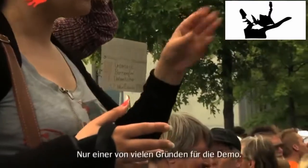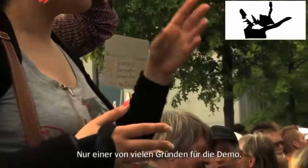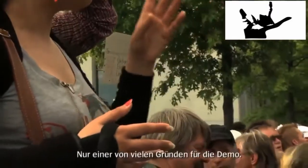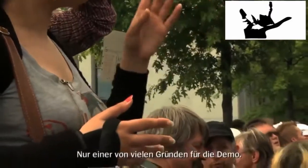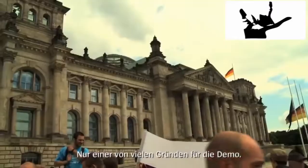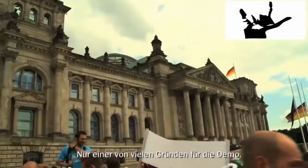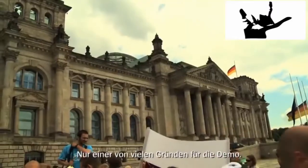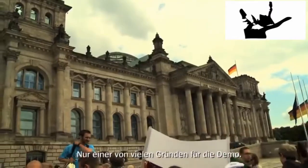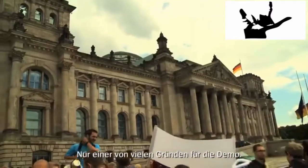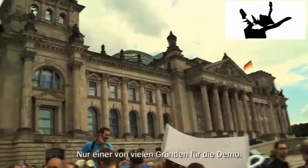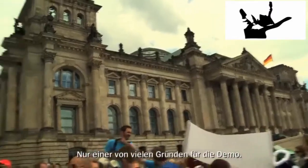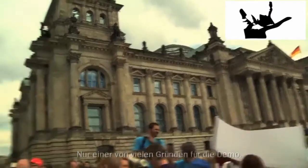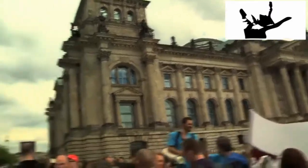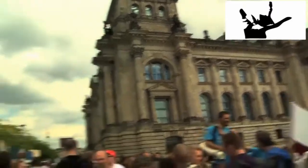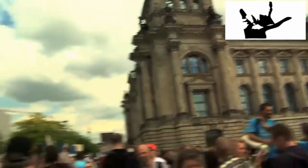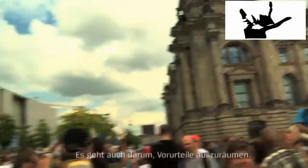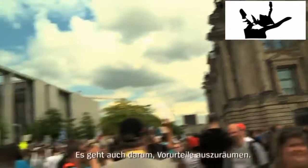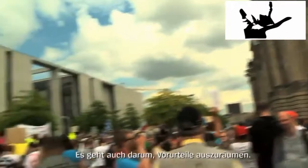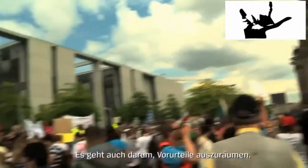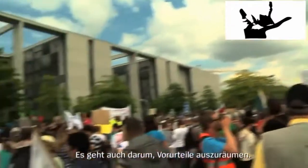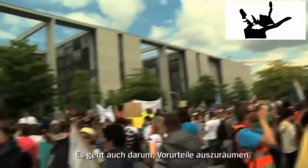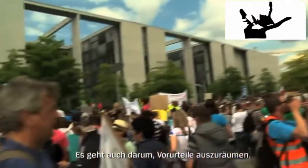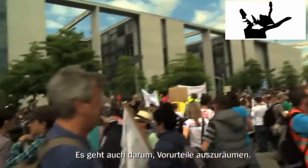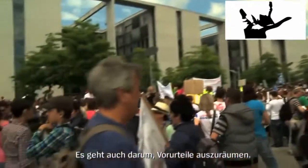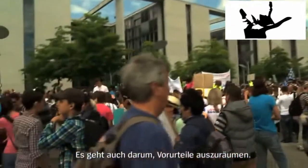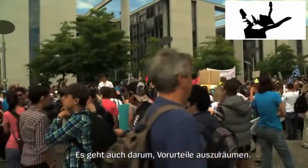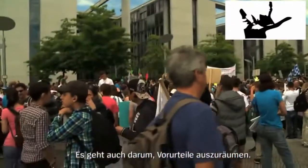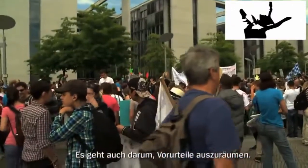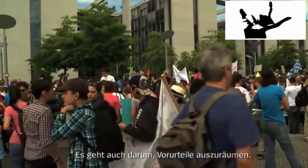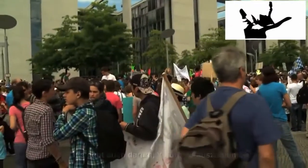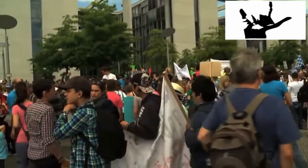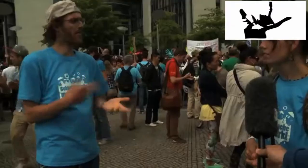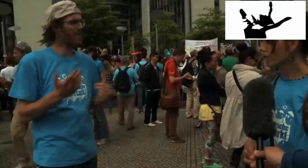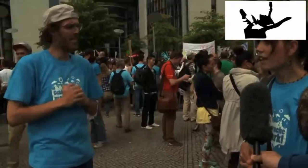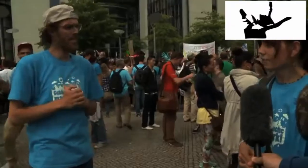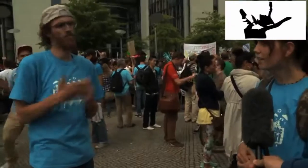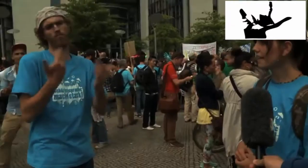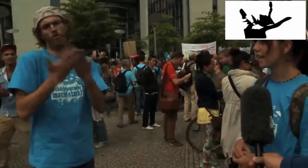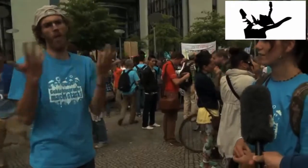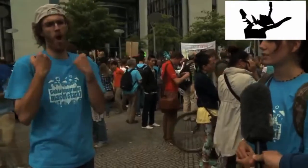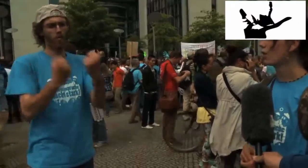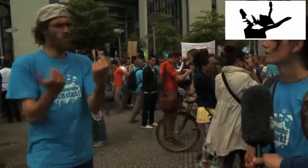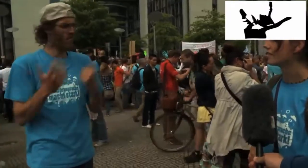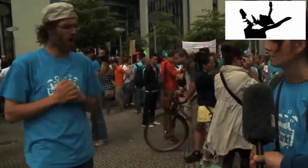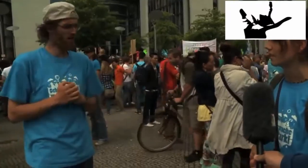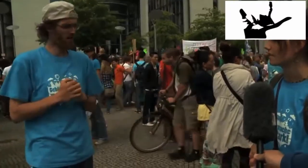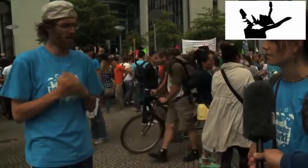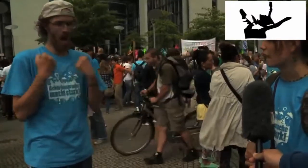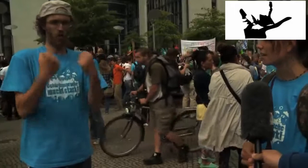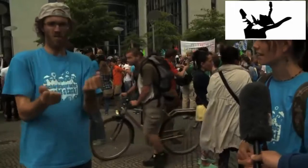von vielen Gründen für die Demo, es geht auch darum, Vorurteile auszuräumen. Viele denken einfach, dass Gehörlose nicht selbstständig sind. Die haben keine